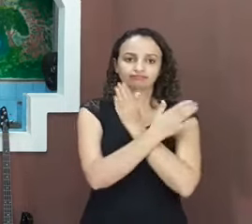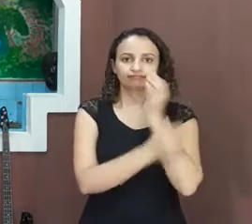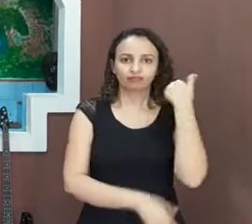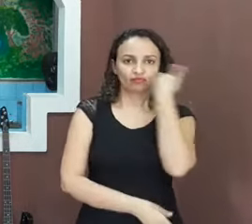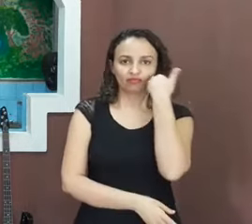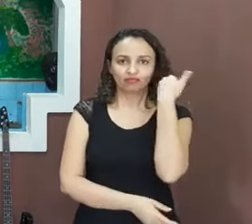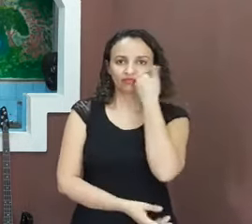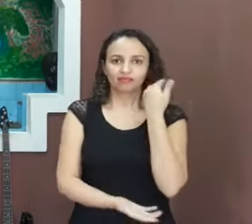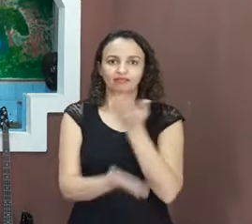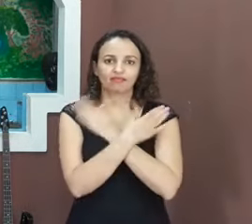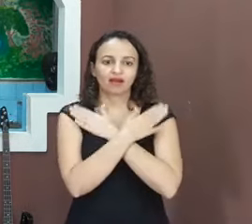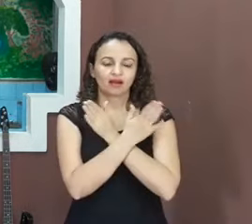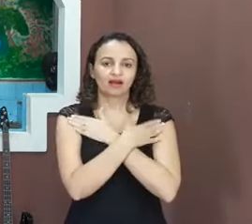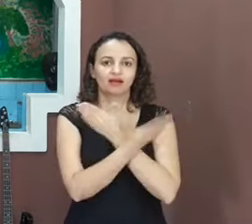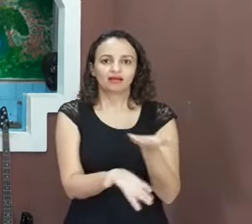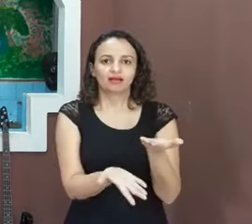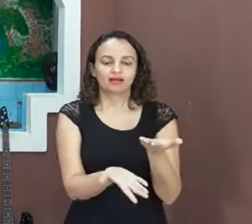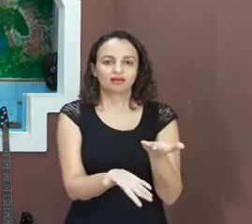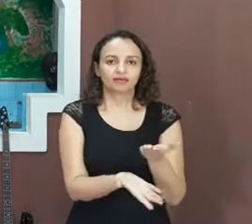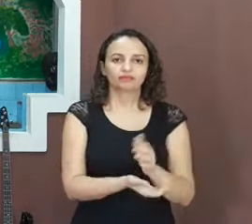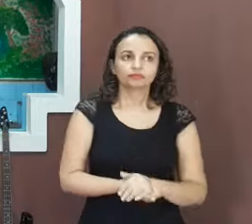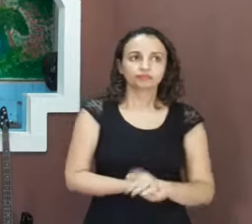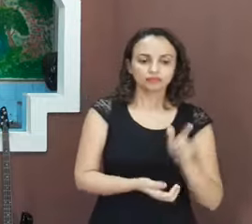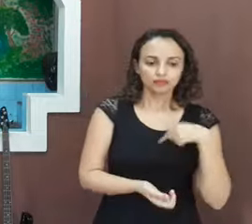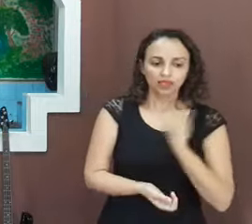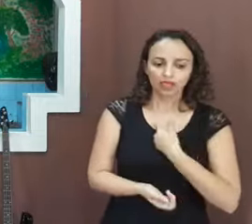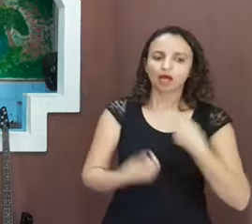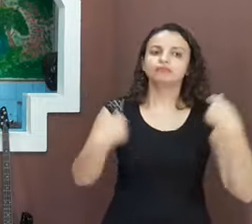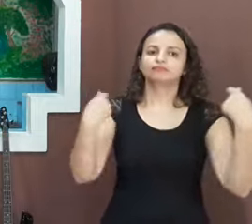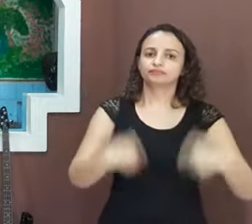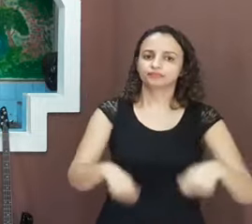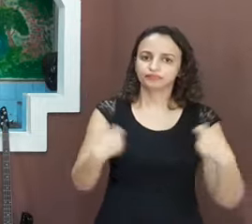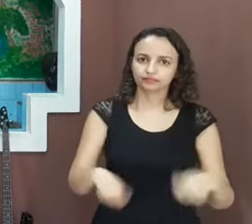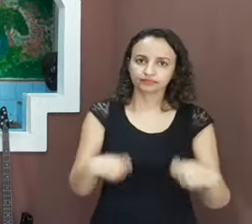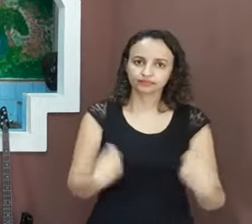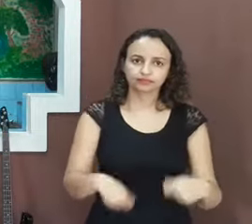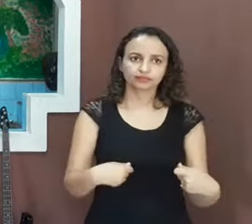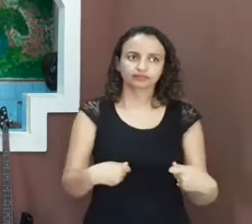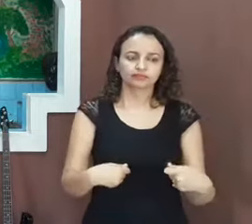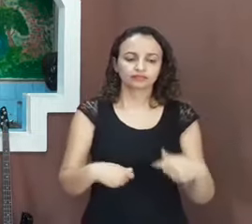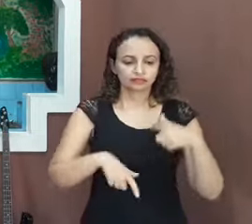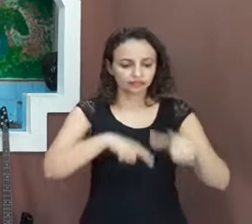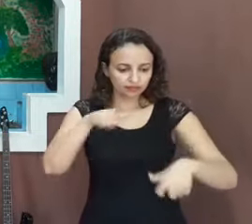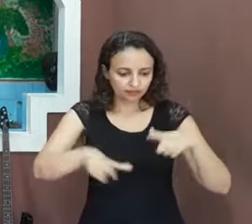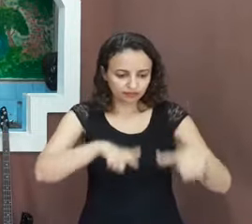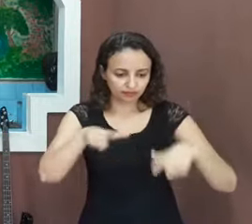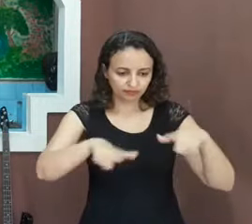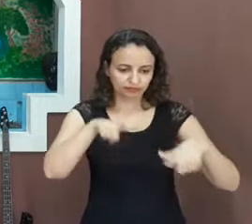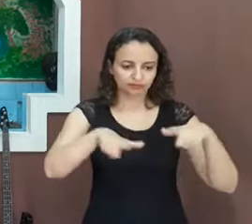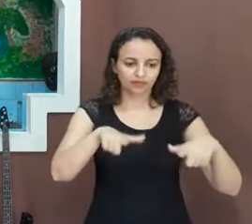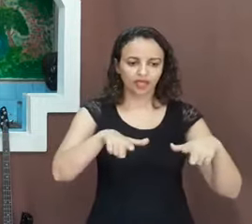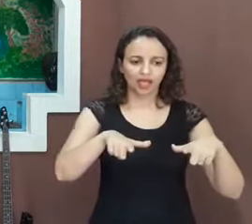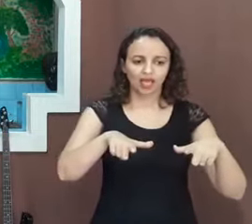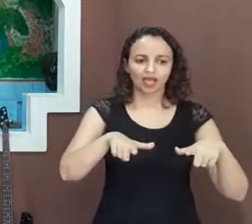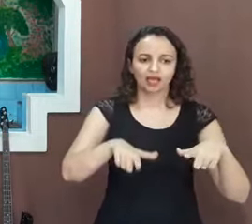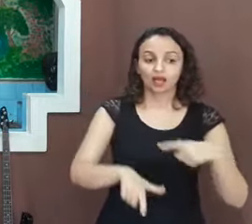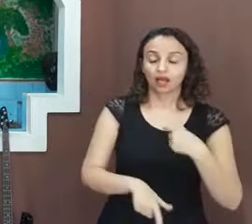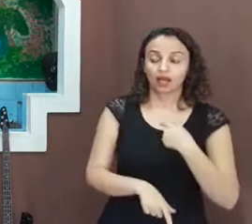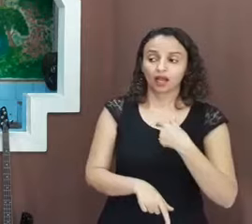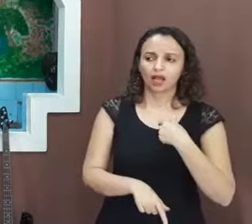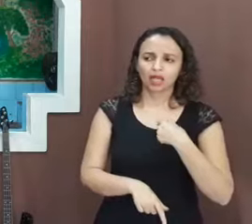Nós precisamos trabalhar. Porque esses dias, né? Eu falei para um jovem,